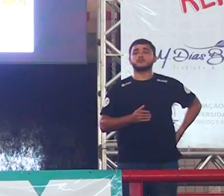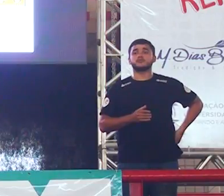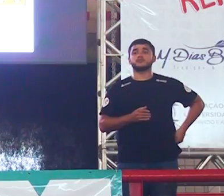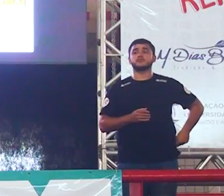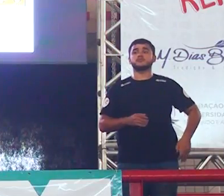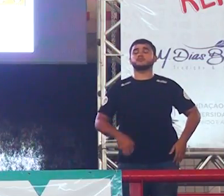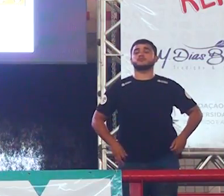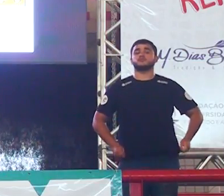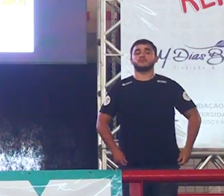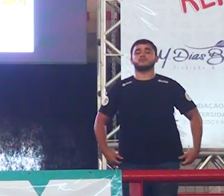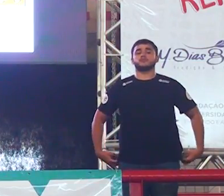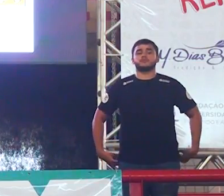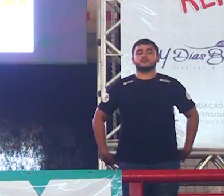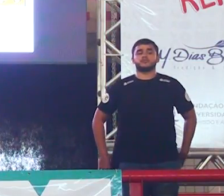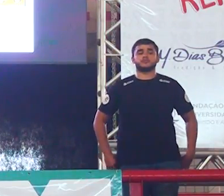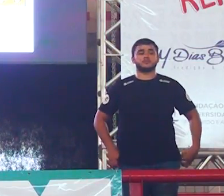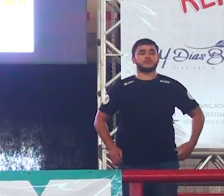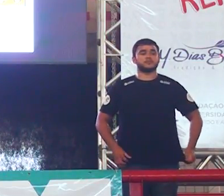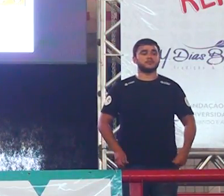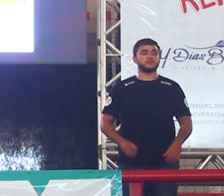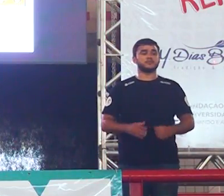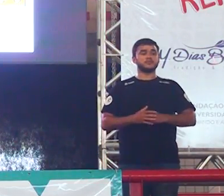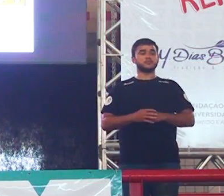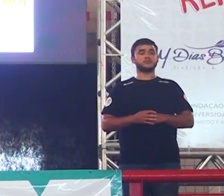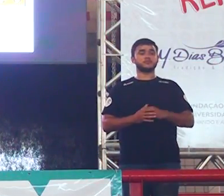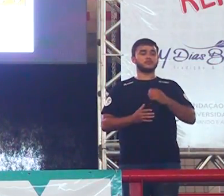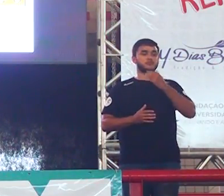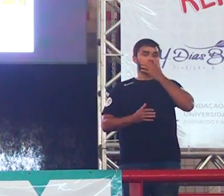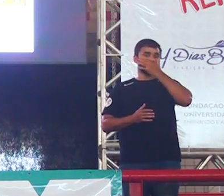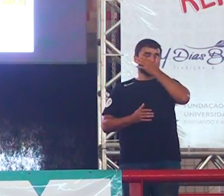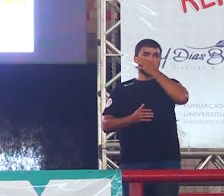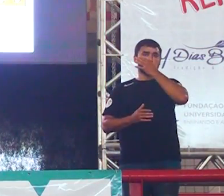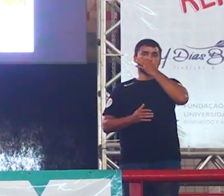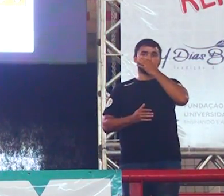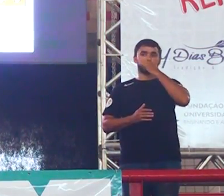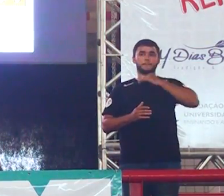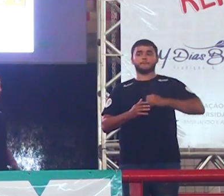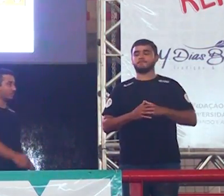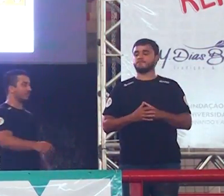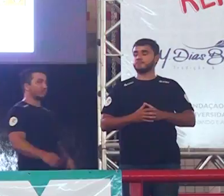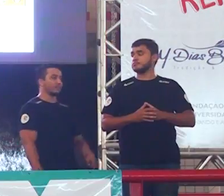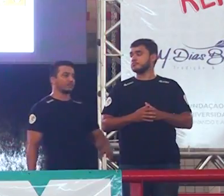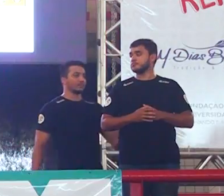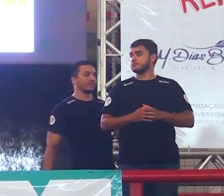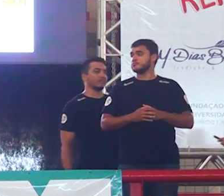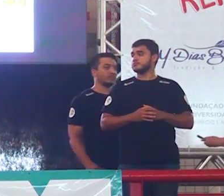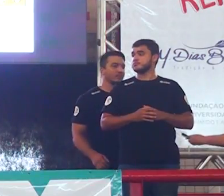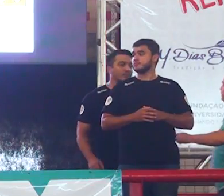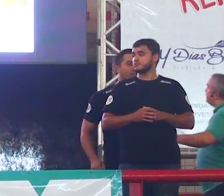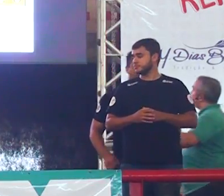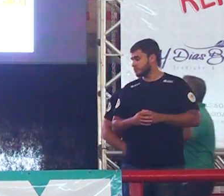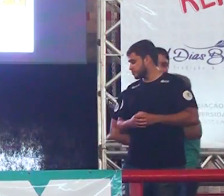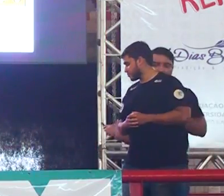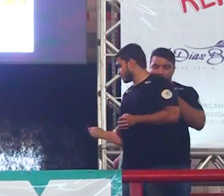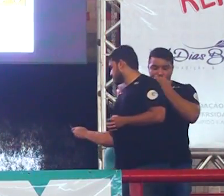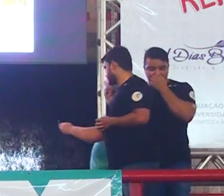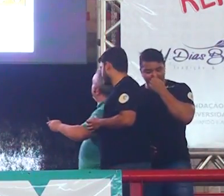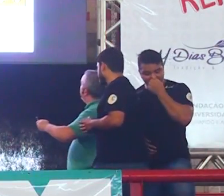gentil. Vamos lá. É porque broco é para eu te contar, viu? Show de bola. Beleza, aqui,